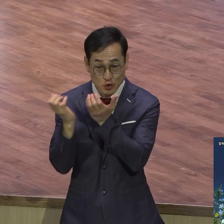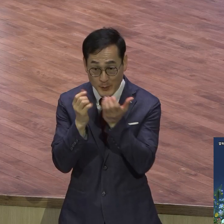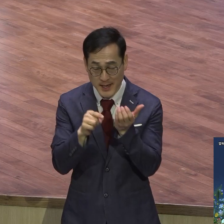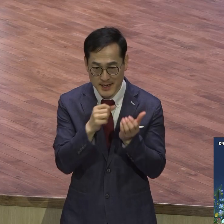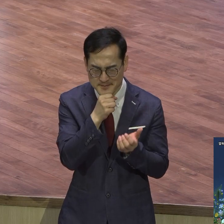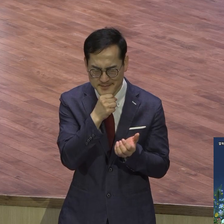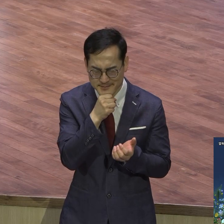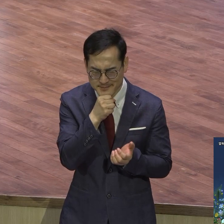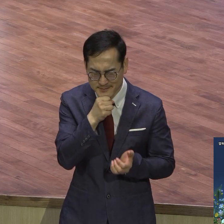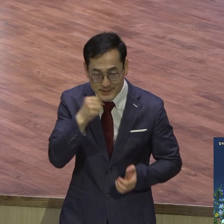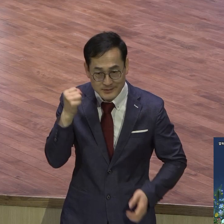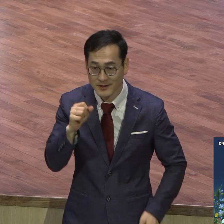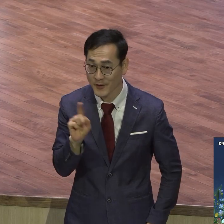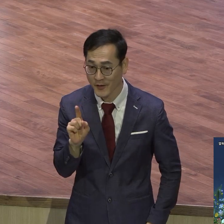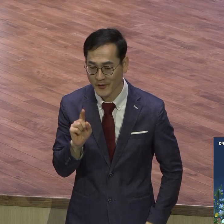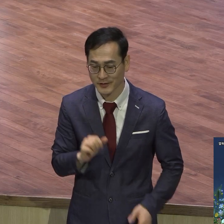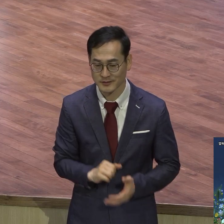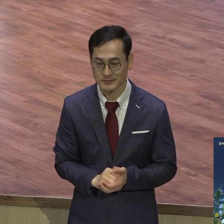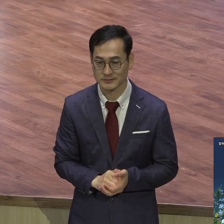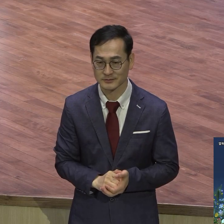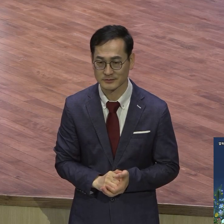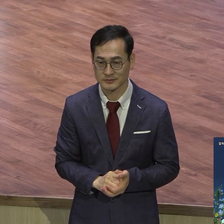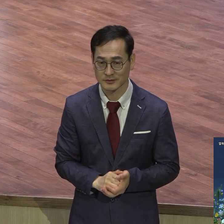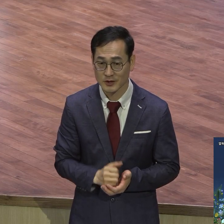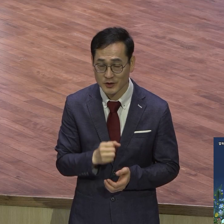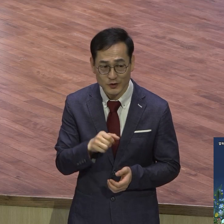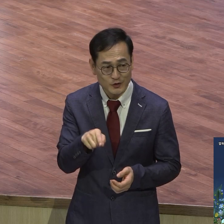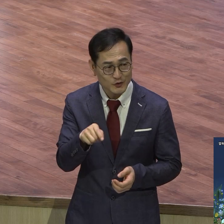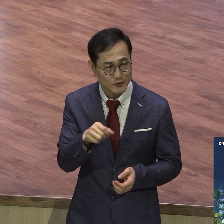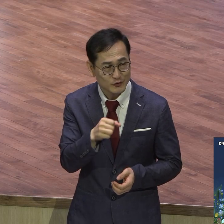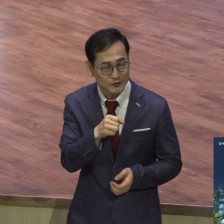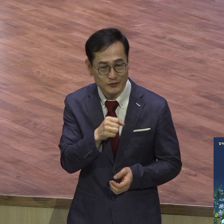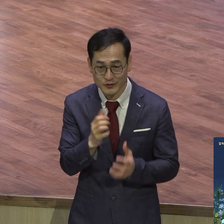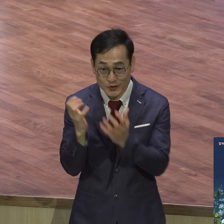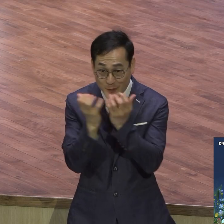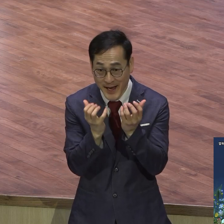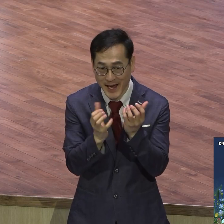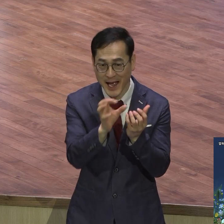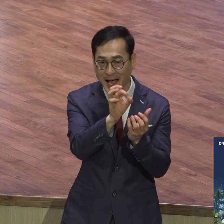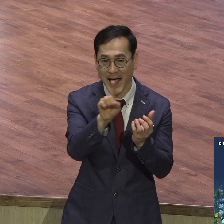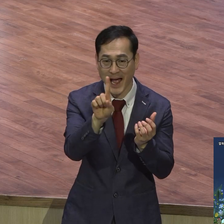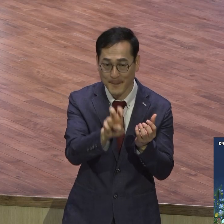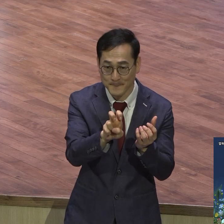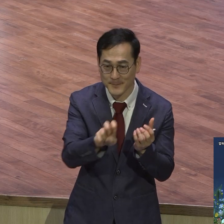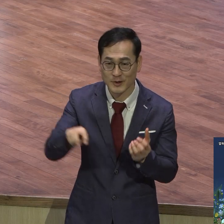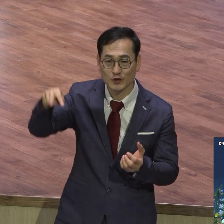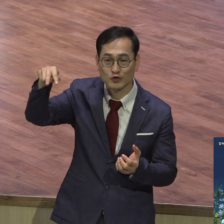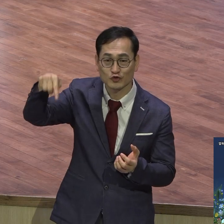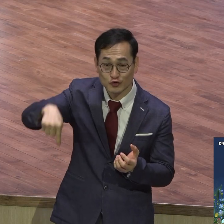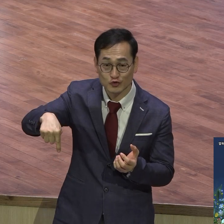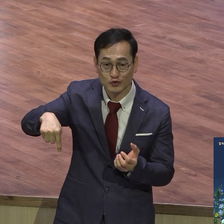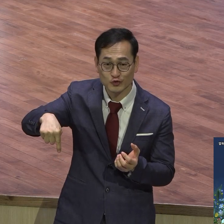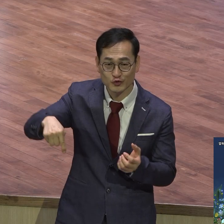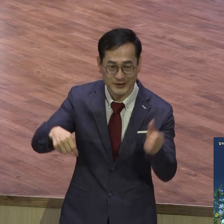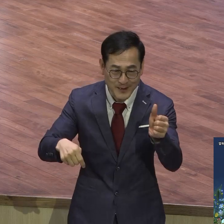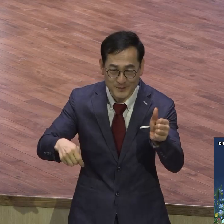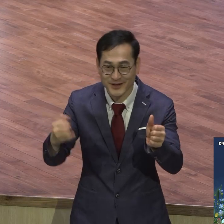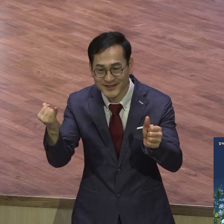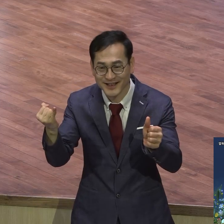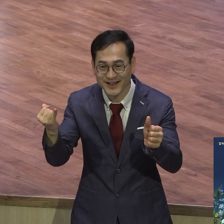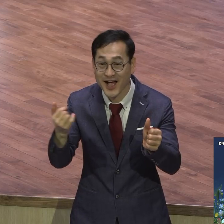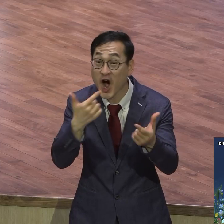맛있느냐. 수박은 암컷 수컷이 있어요. 그래서 암컷을 선택해야 되는데 어떤 것이